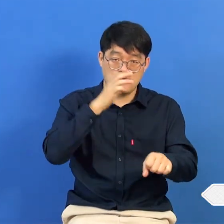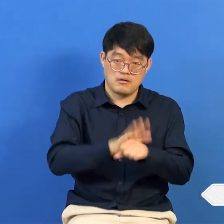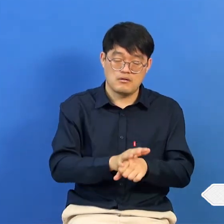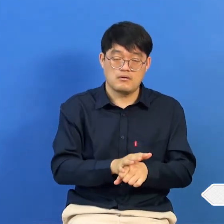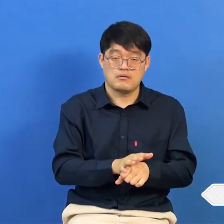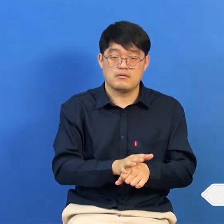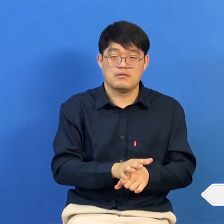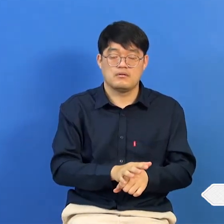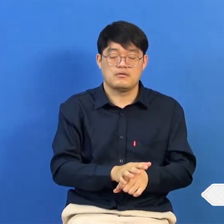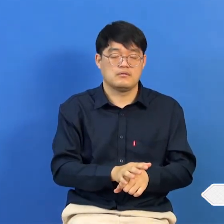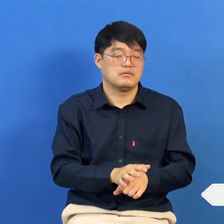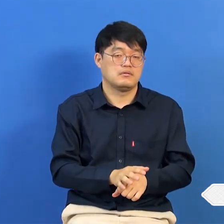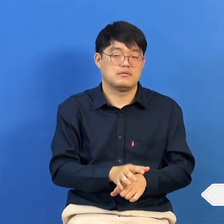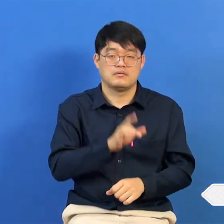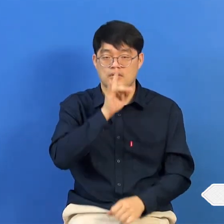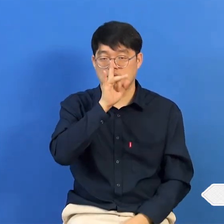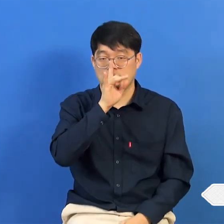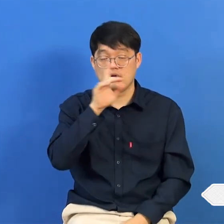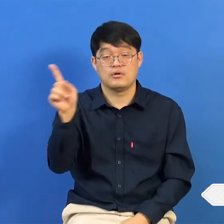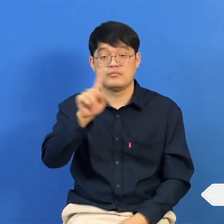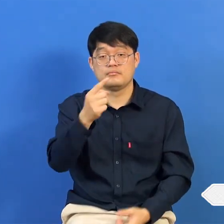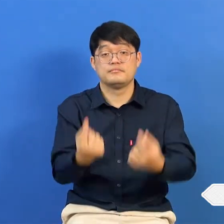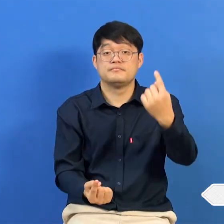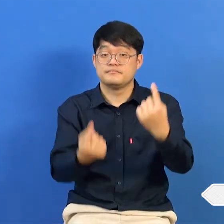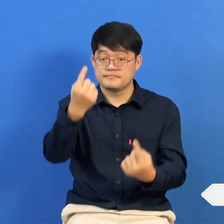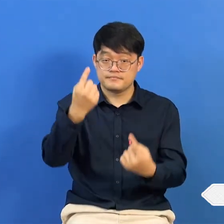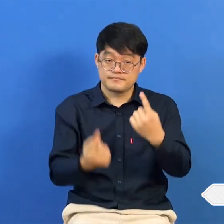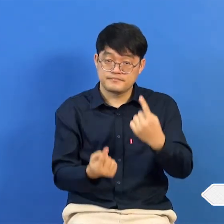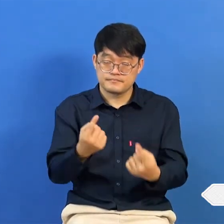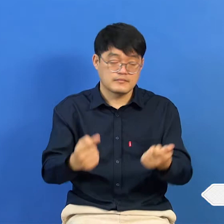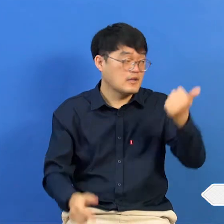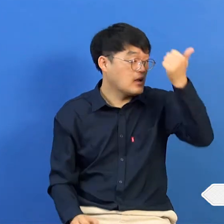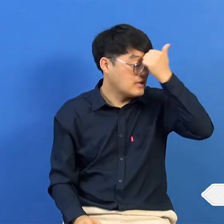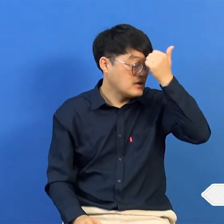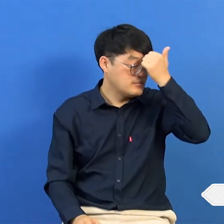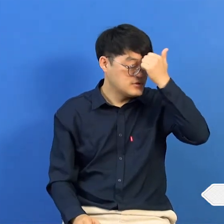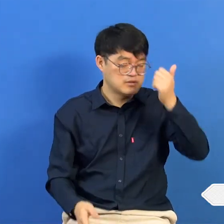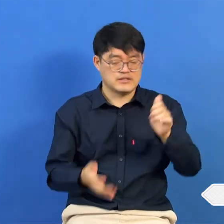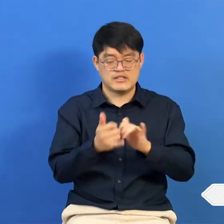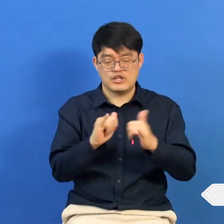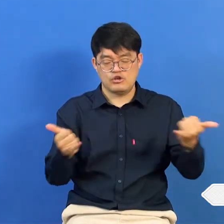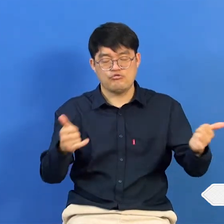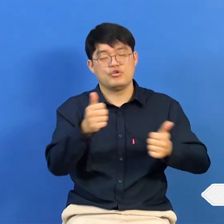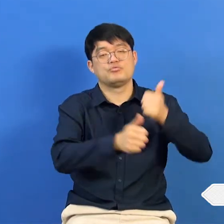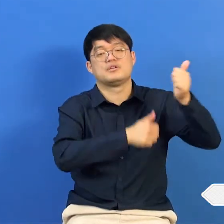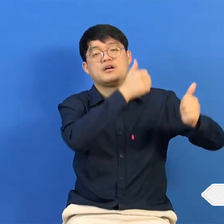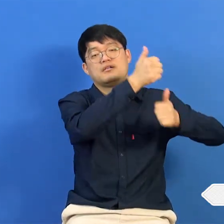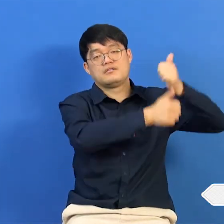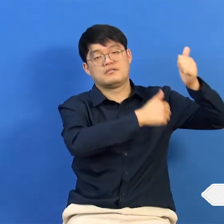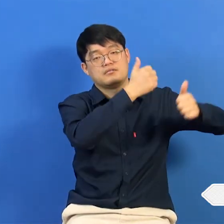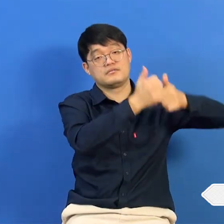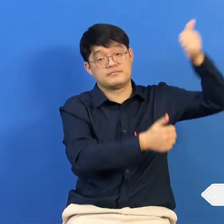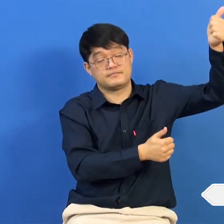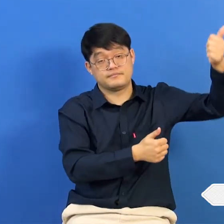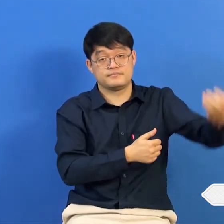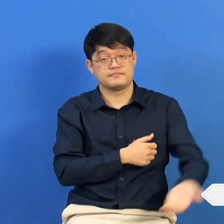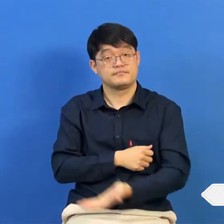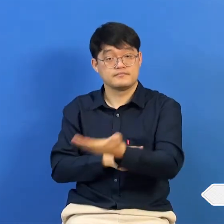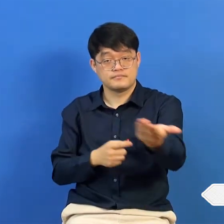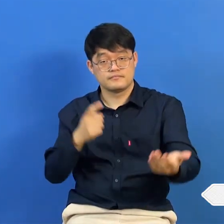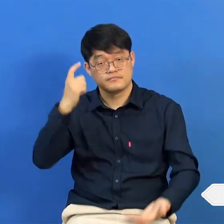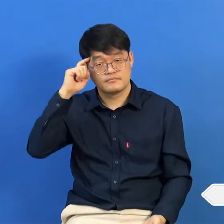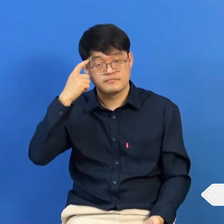말입니다. 무엇보다도 아담은 인류의 조상입니다. 생각을 해보십시오.